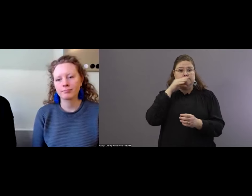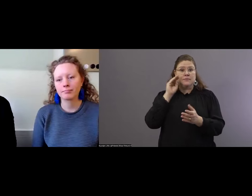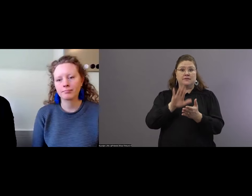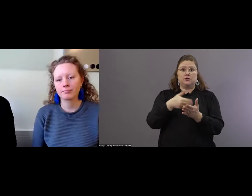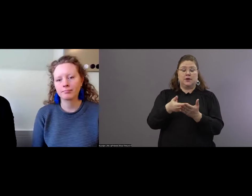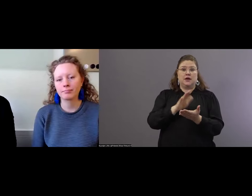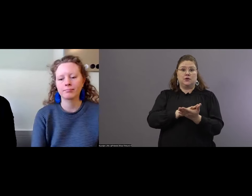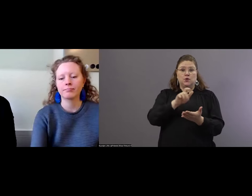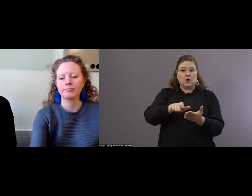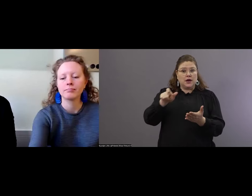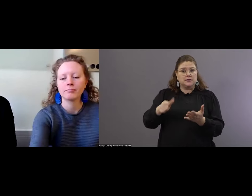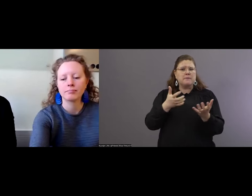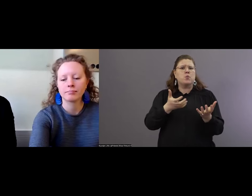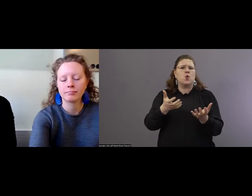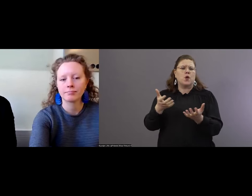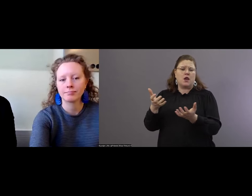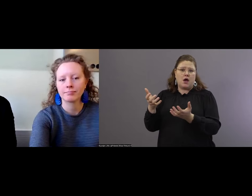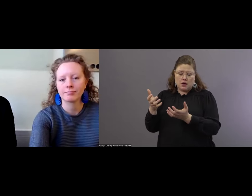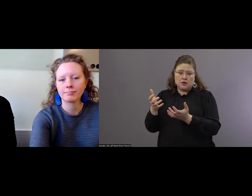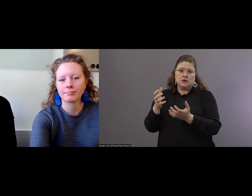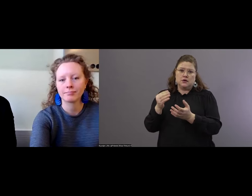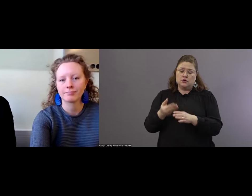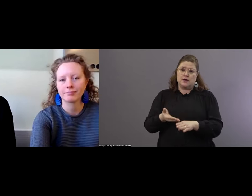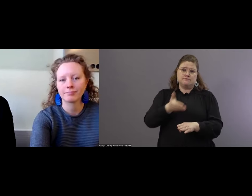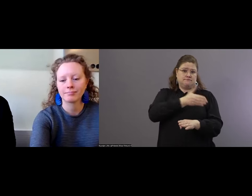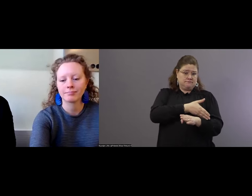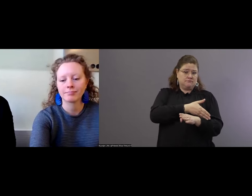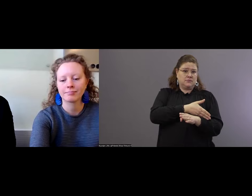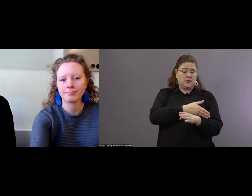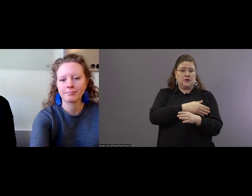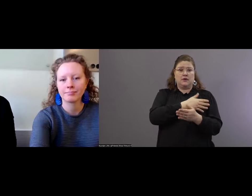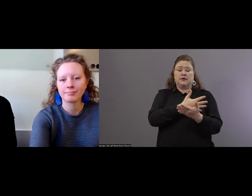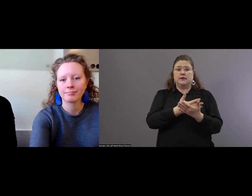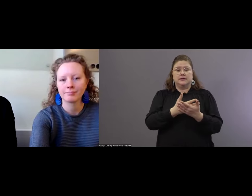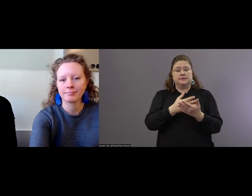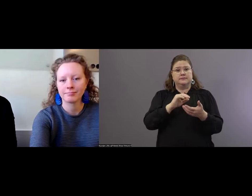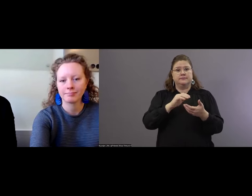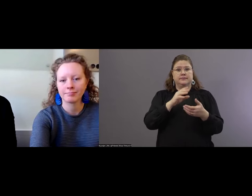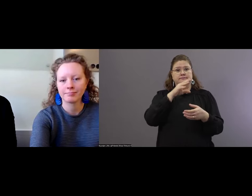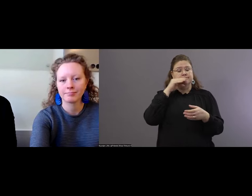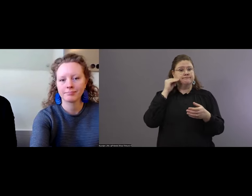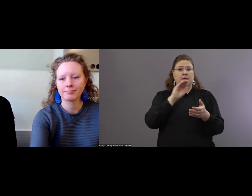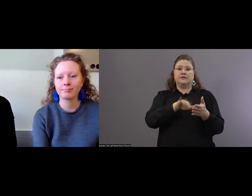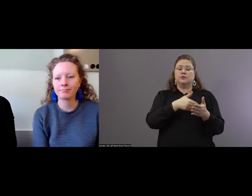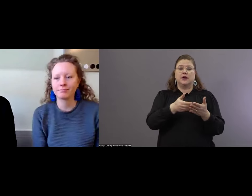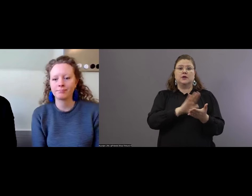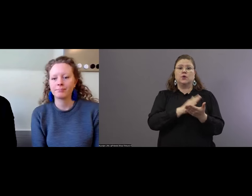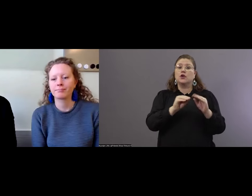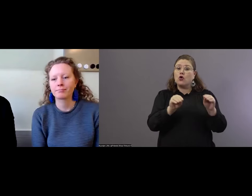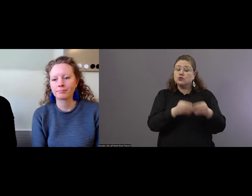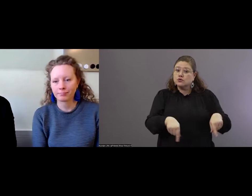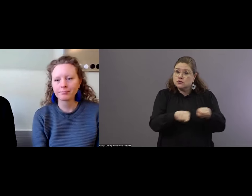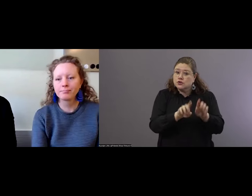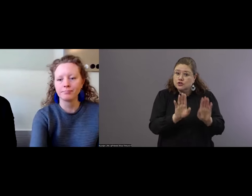edelleen kova pula, vaikka meillä on aikaisemmin jo toteutettukin tämä ruotsinkielinen